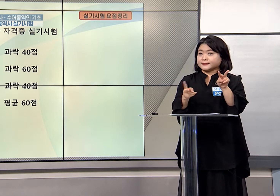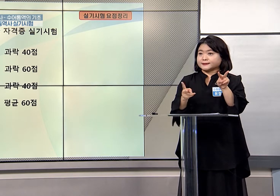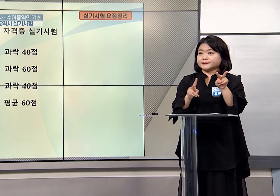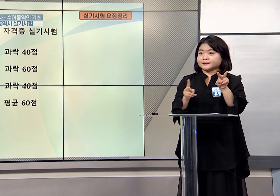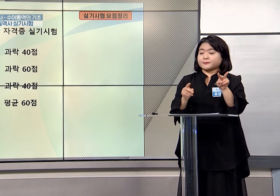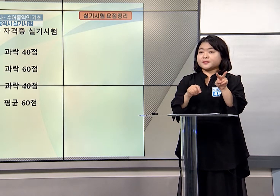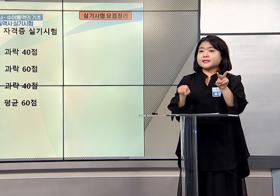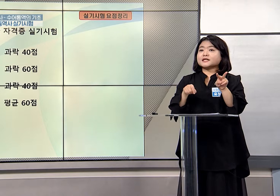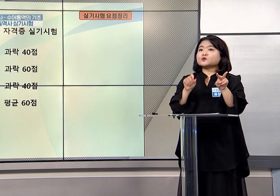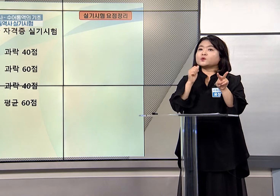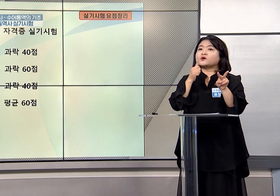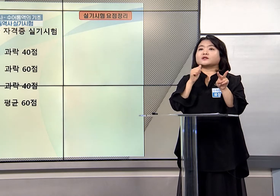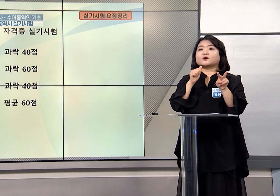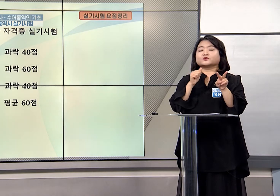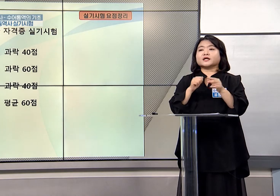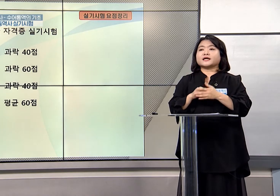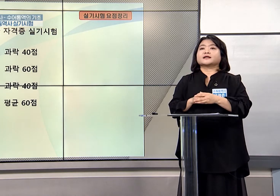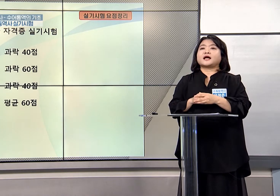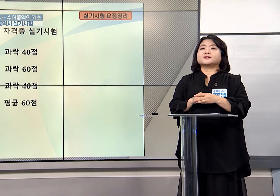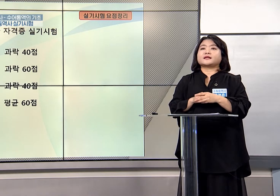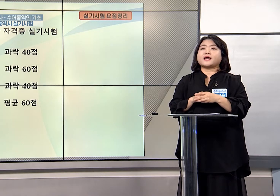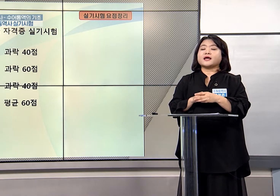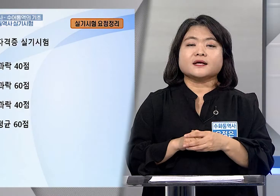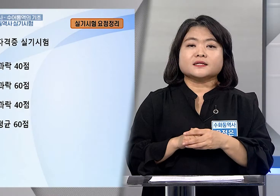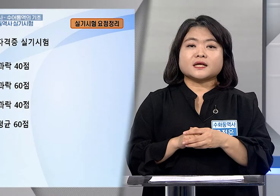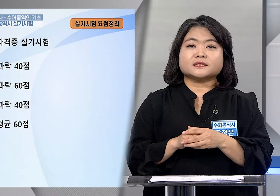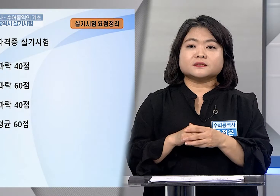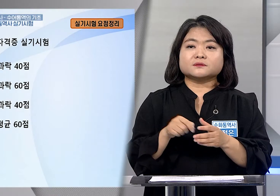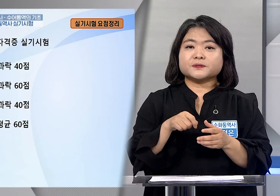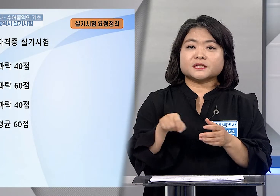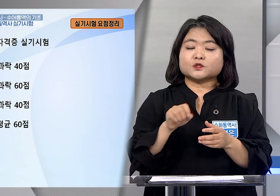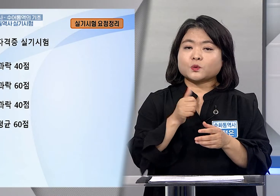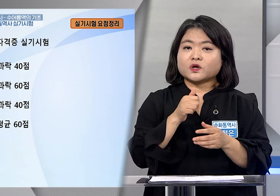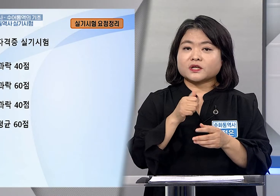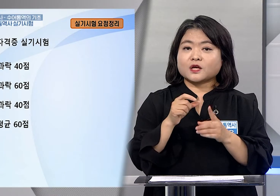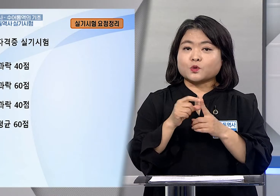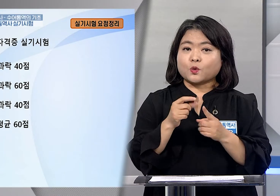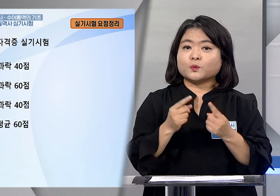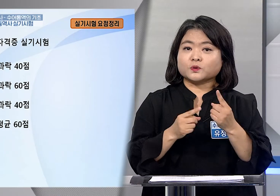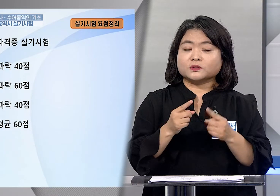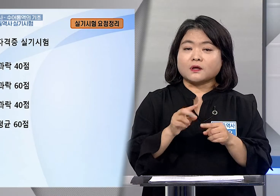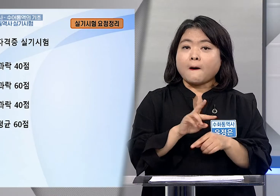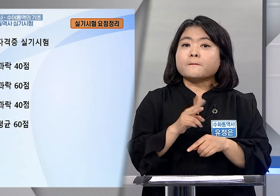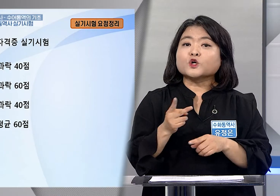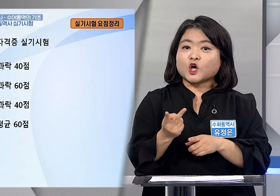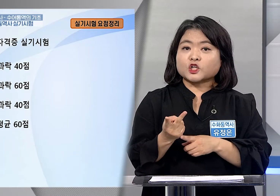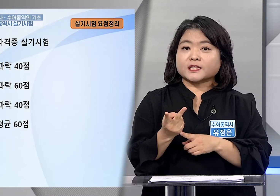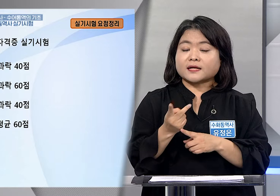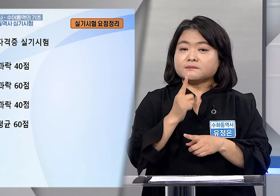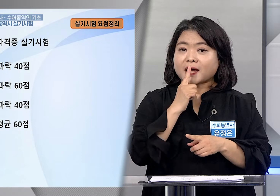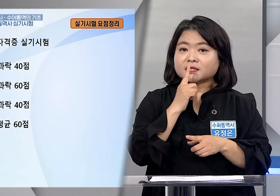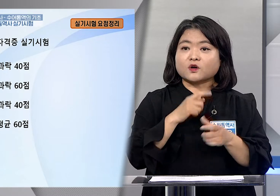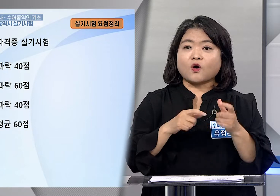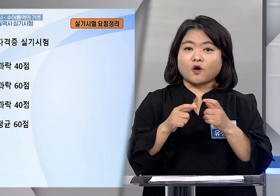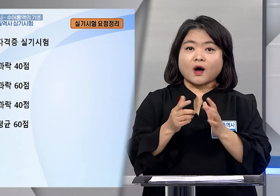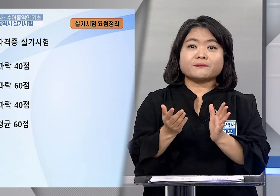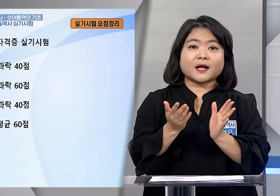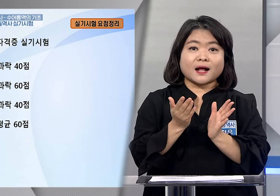번역하는 그냥 필기통역이라고 우리가 얘기를 하는데 사실은 필기통역이라는 용어보다는 번역이라는 말이 더